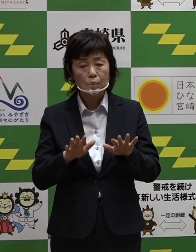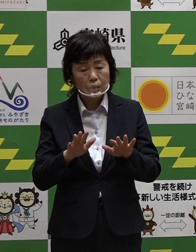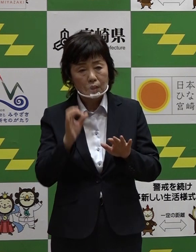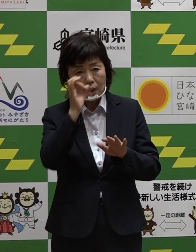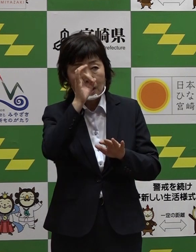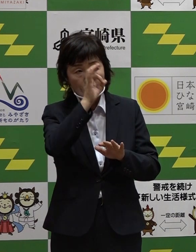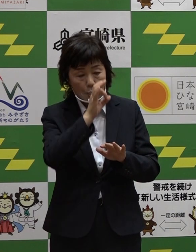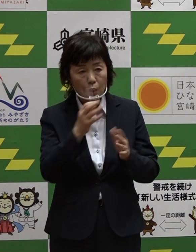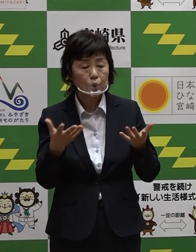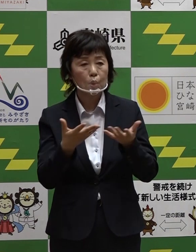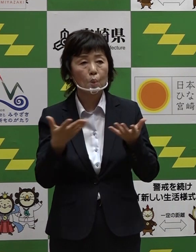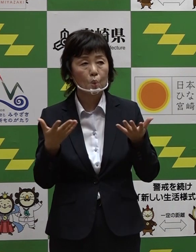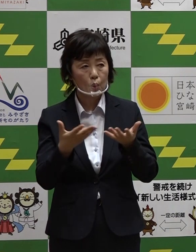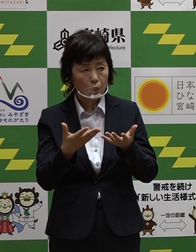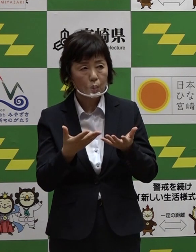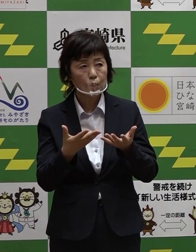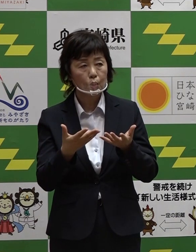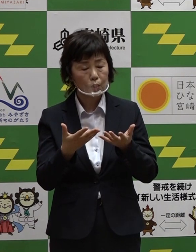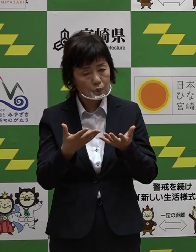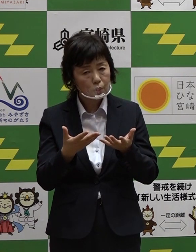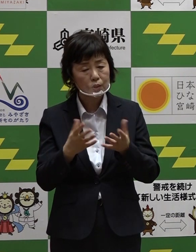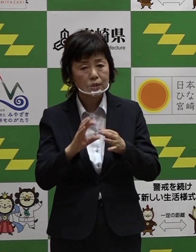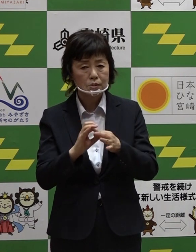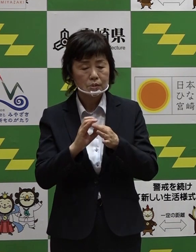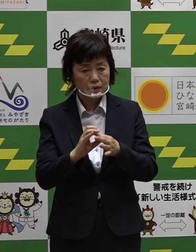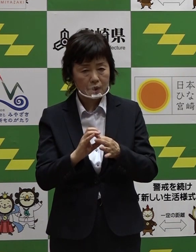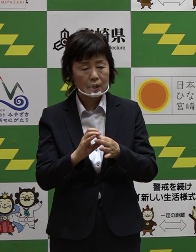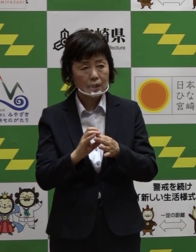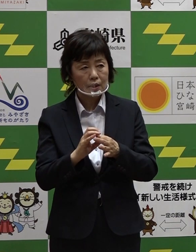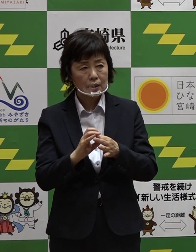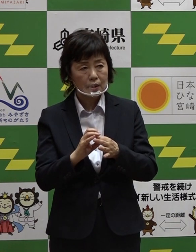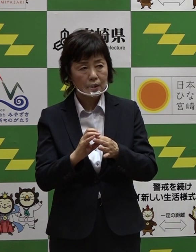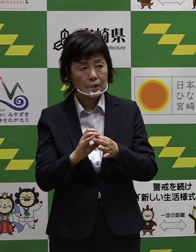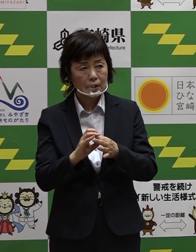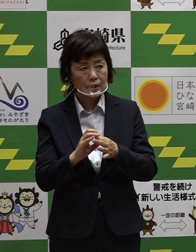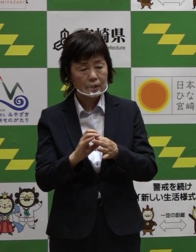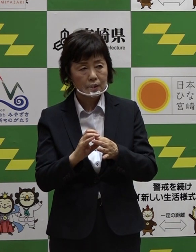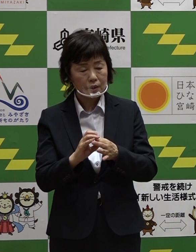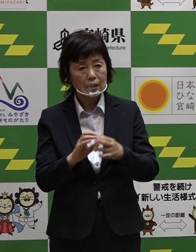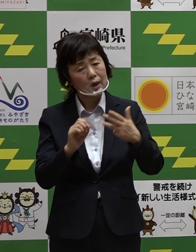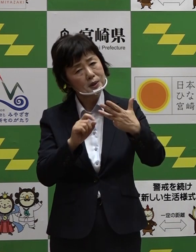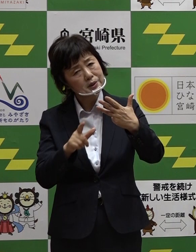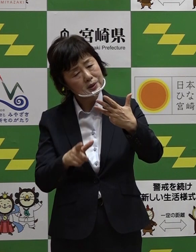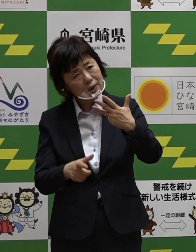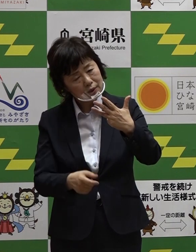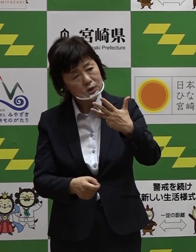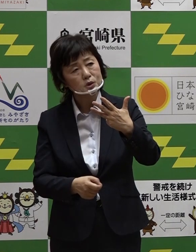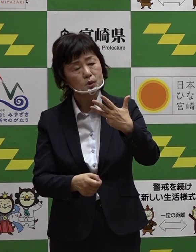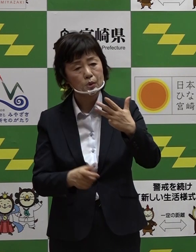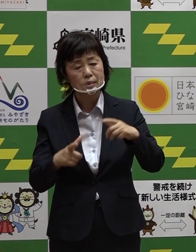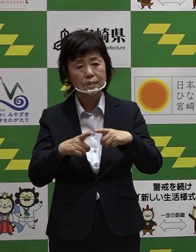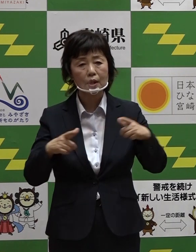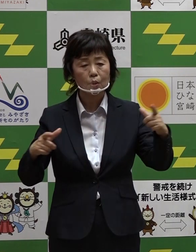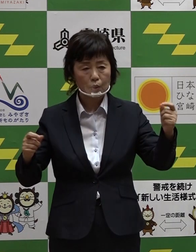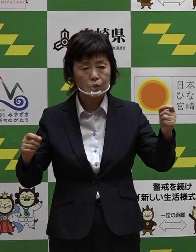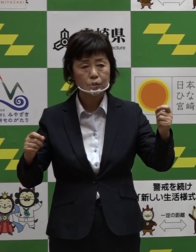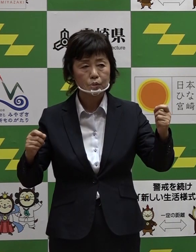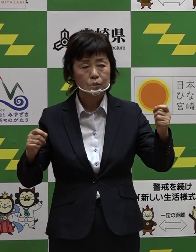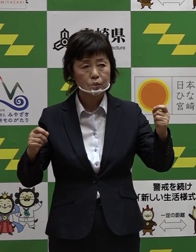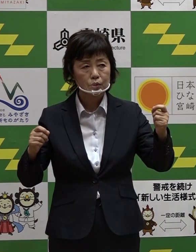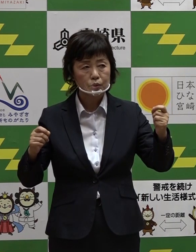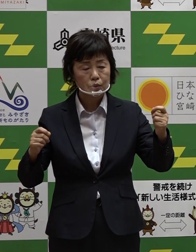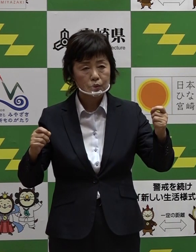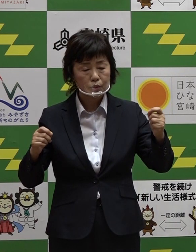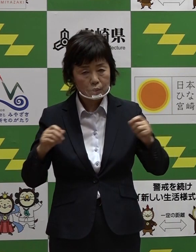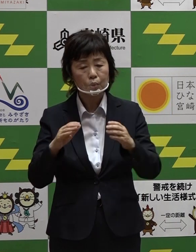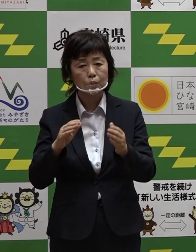業の決算が続いていて、いろんな社長さんにお話を聞きますと、おそらく8月 その全国の動きが解禁されると、